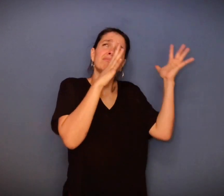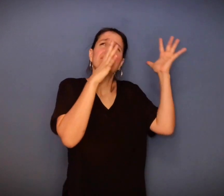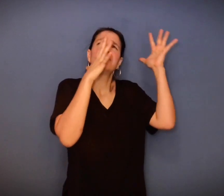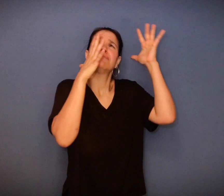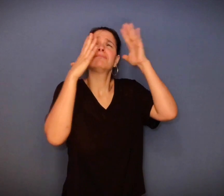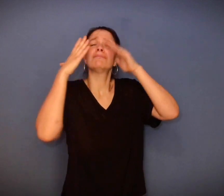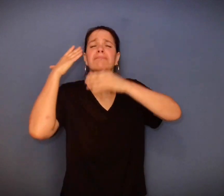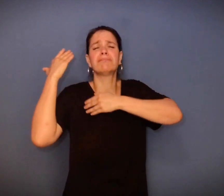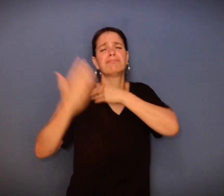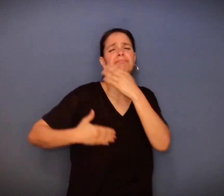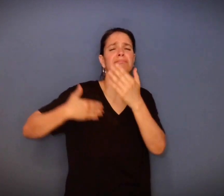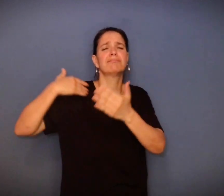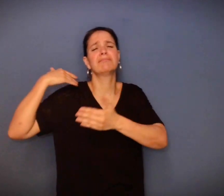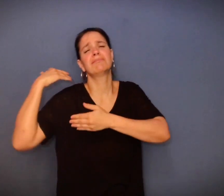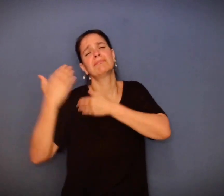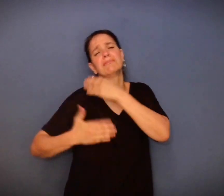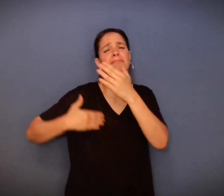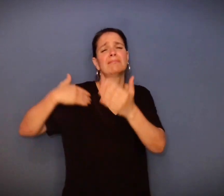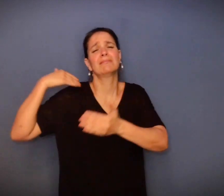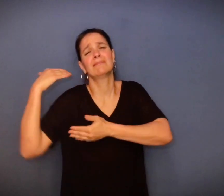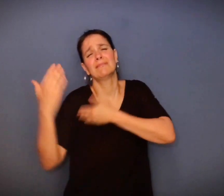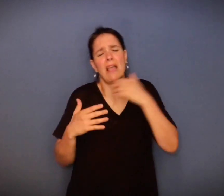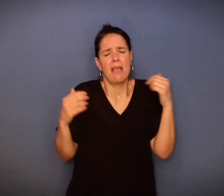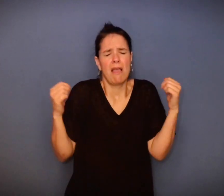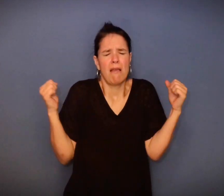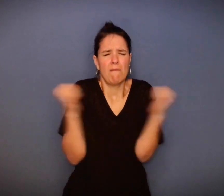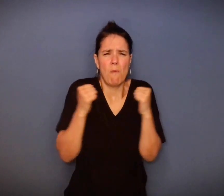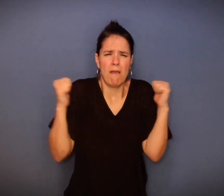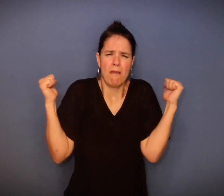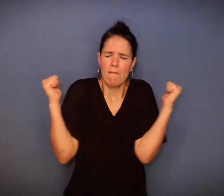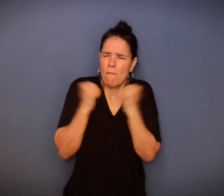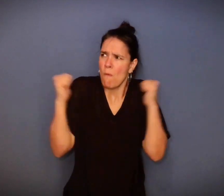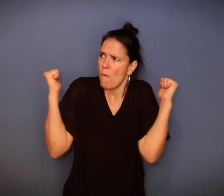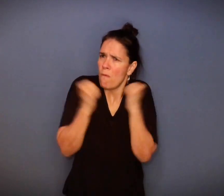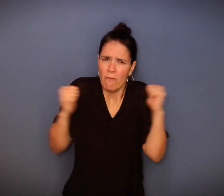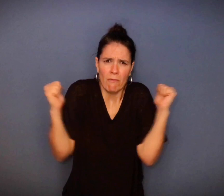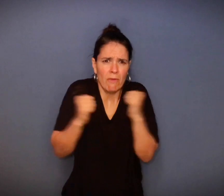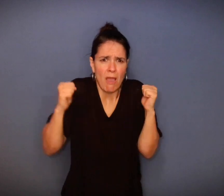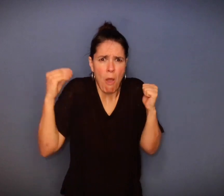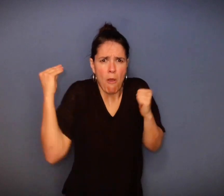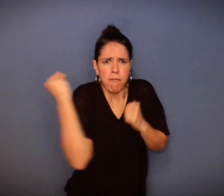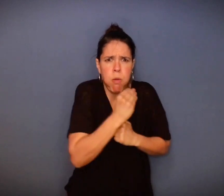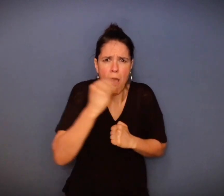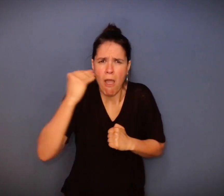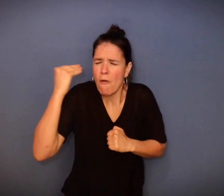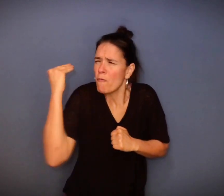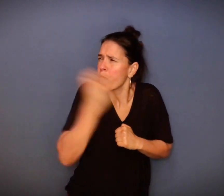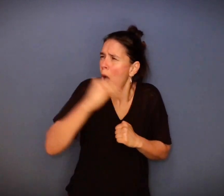Puis, l'hiver arriva, qui fut extrêmement froid.